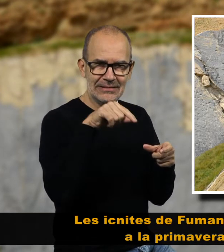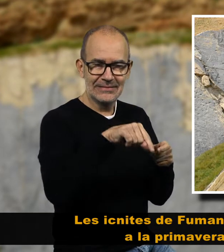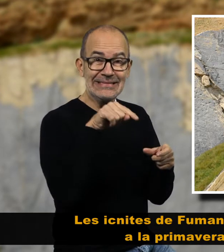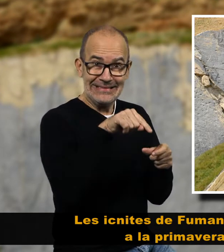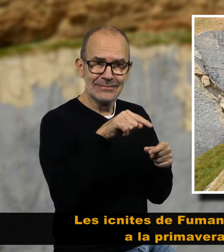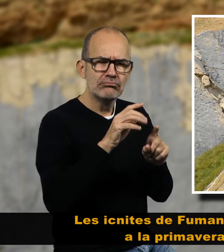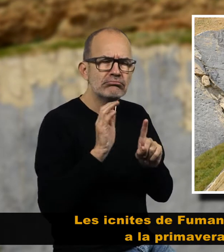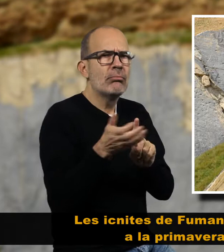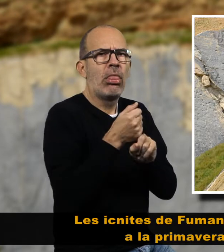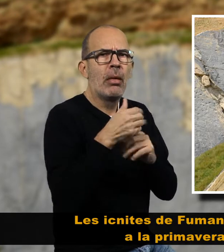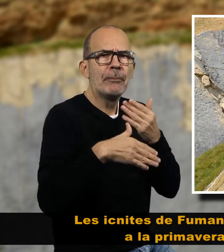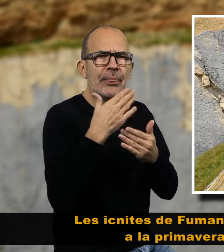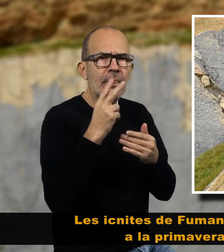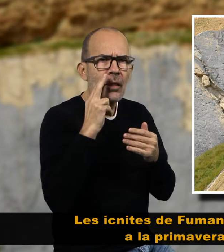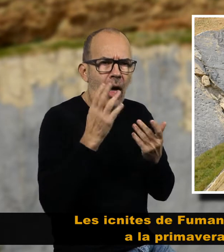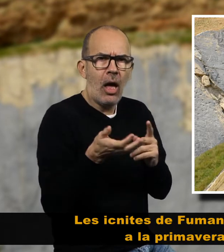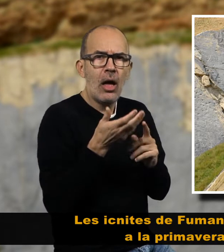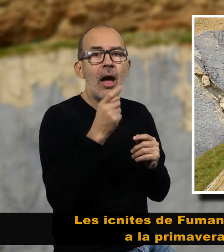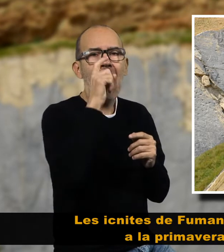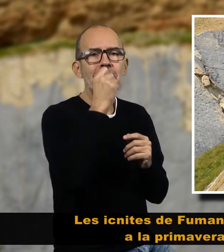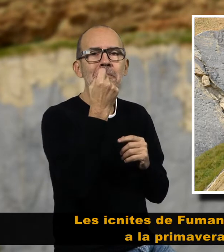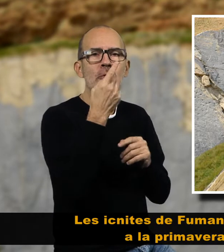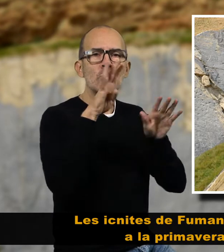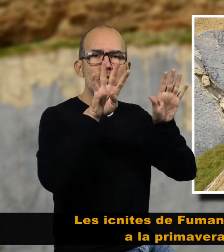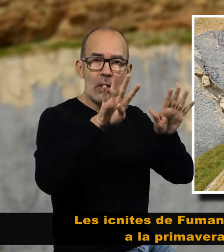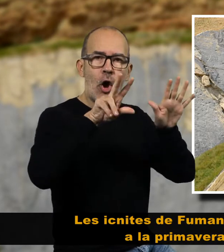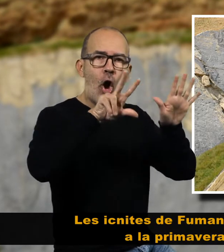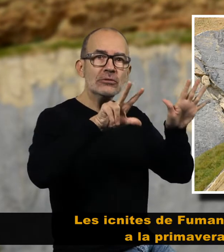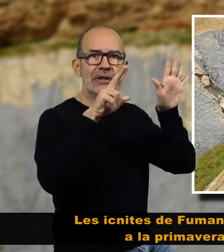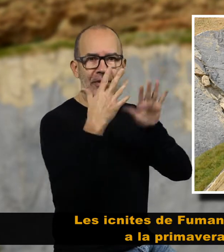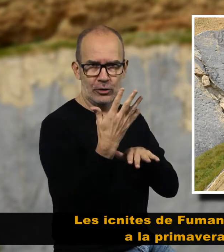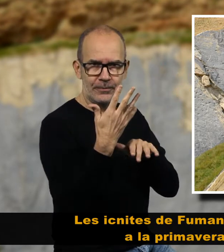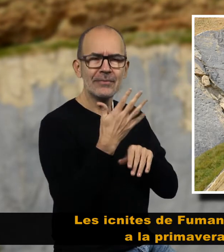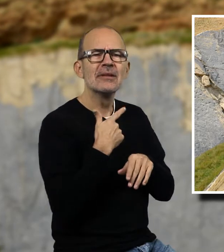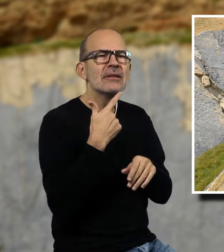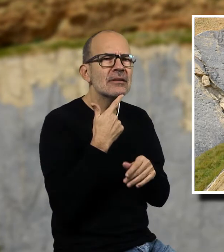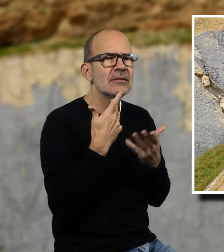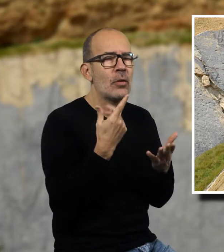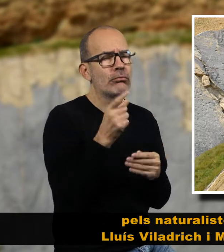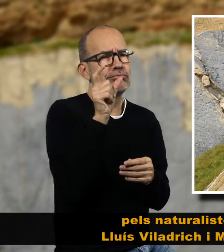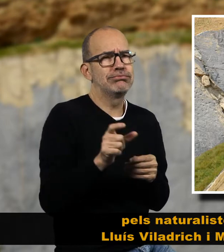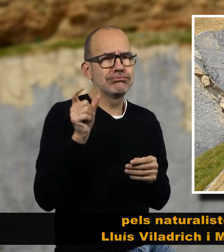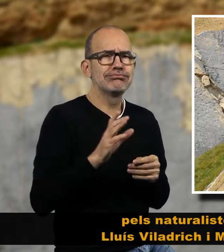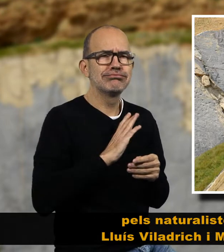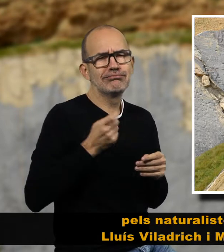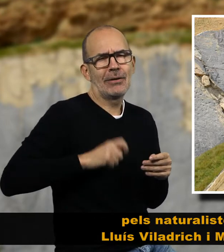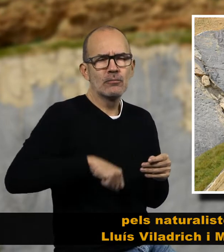Les ignites de Fumanya foren descobertes a la primavera de l'any 1985 pels naturalistes berguedans